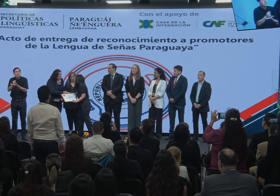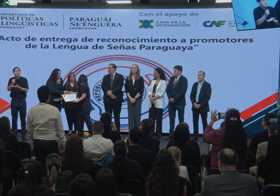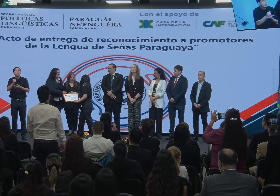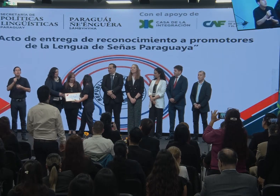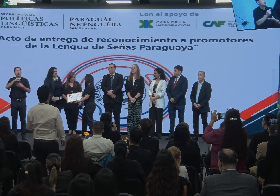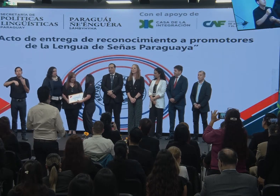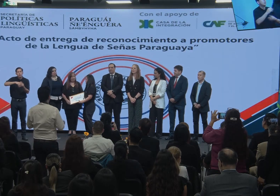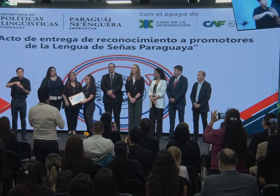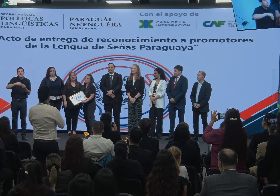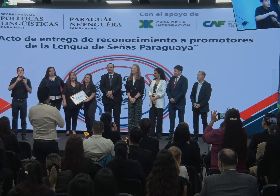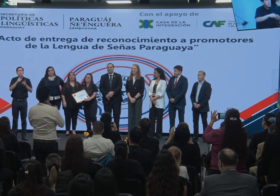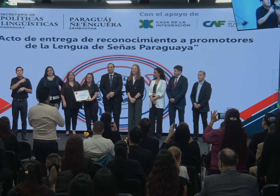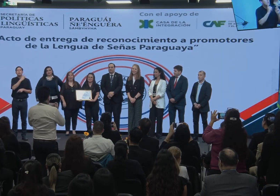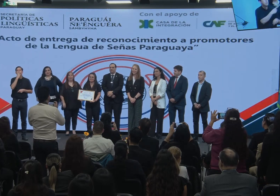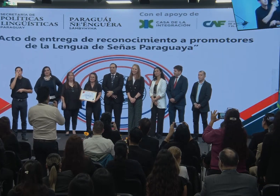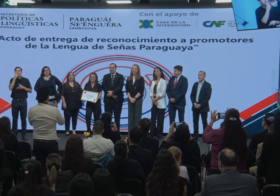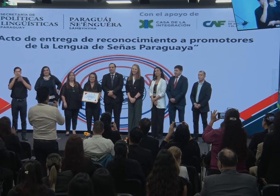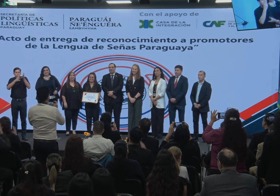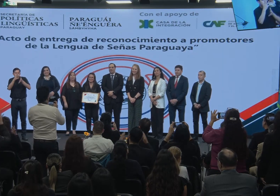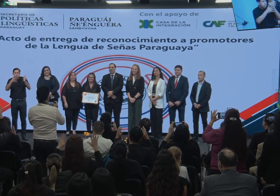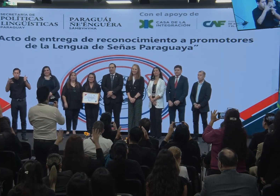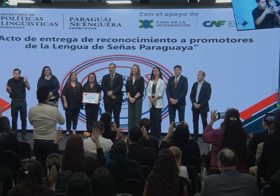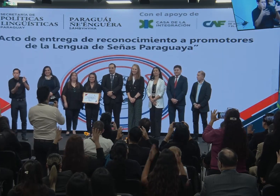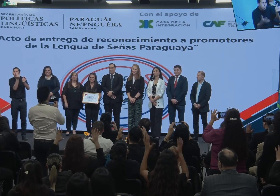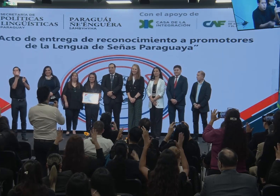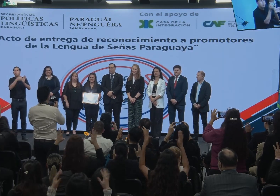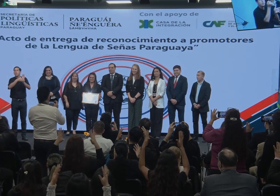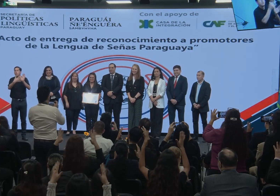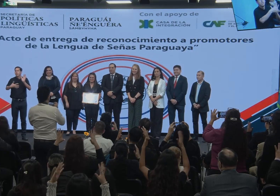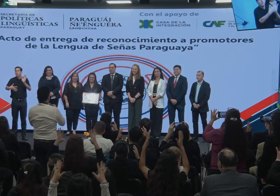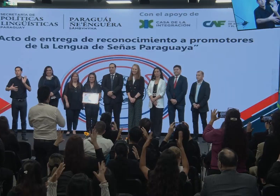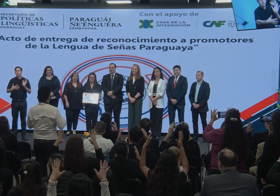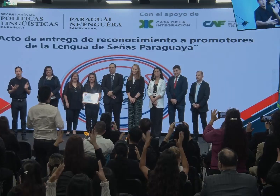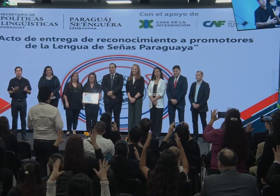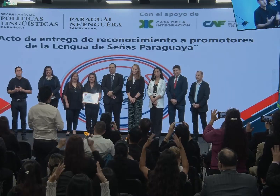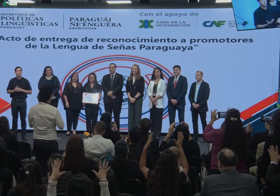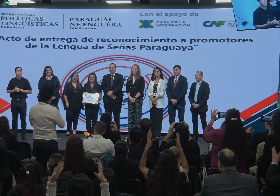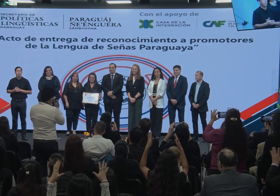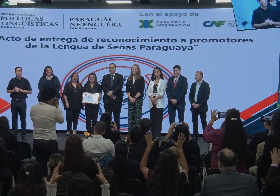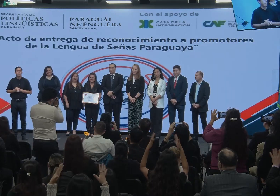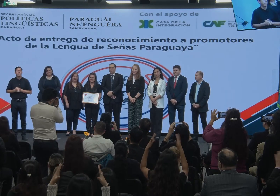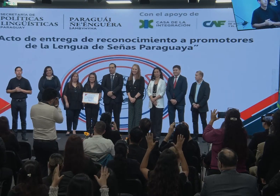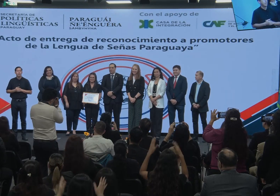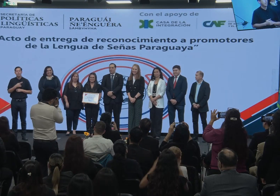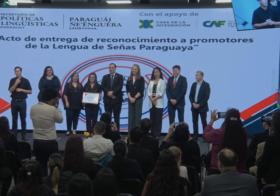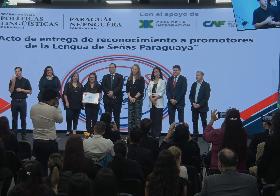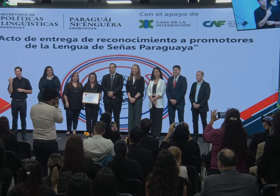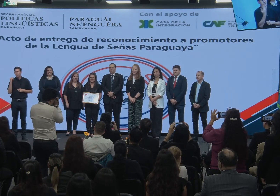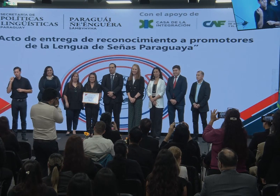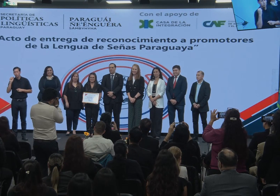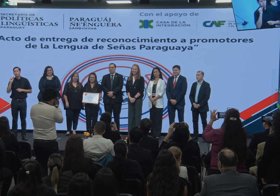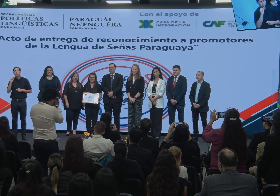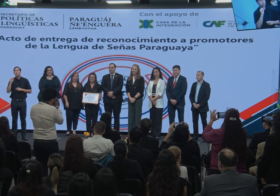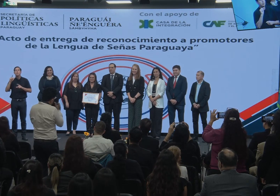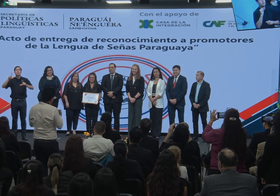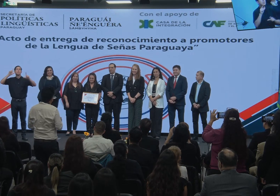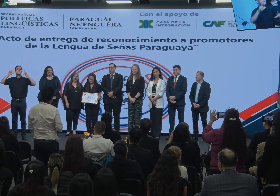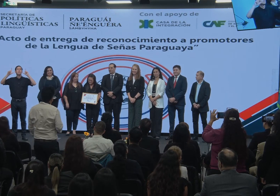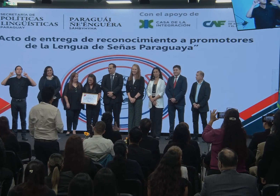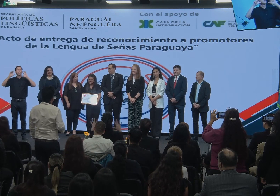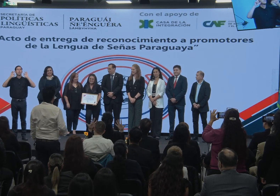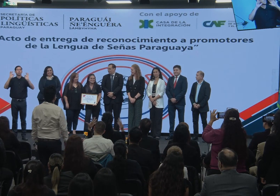del uso de la lengua de señas como herramienta de inclusión. Recientemente se graduó como licenciada en